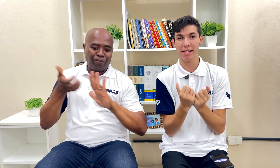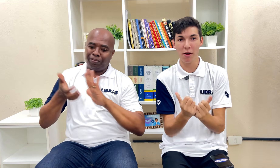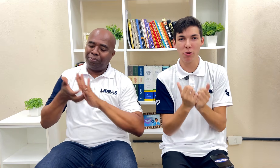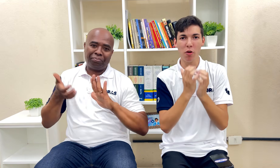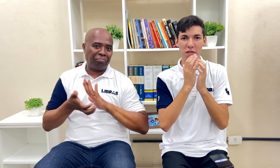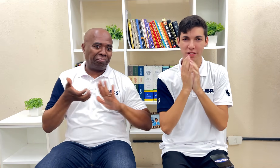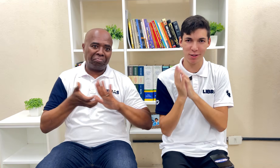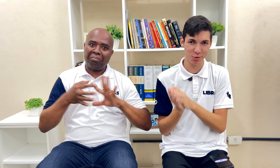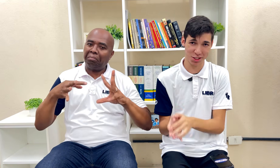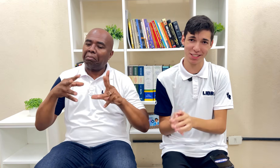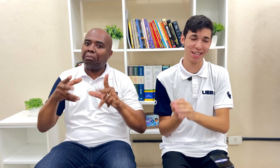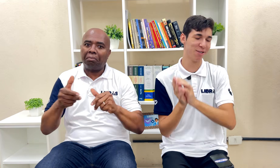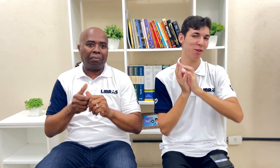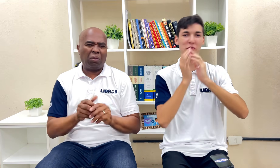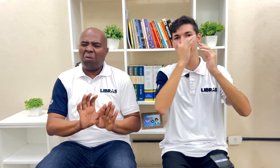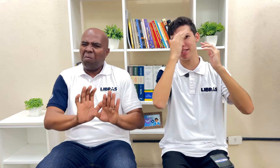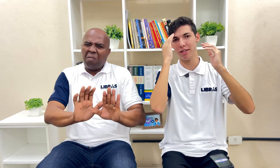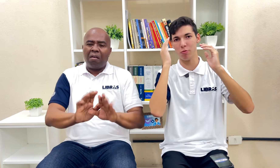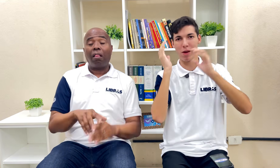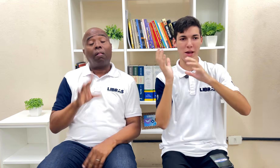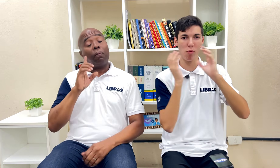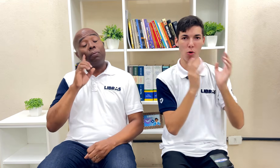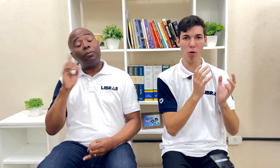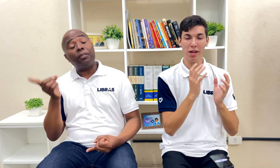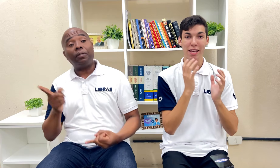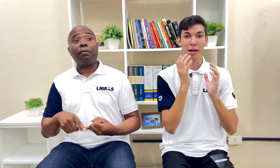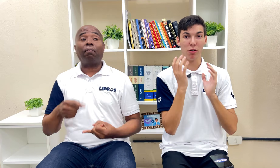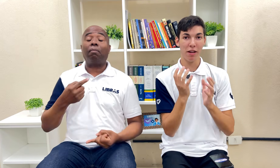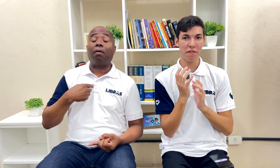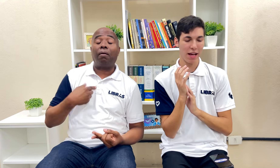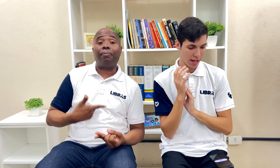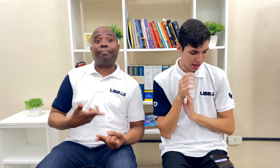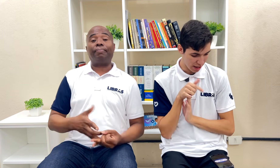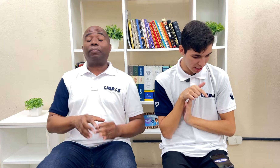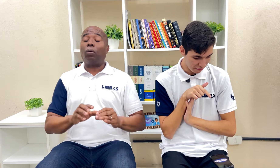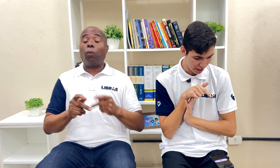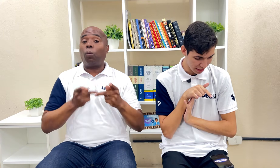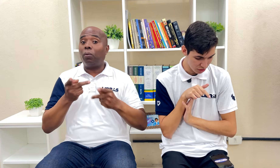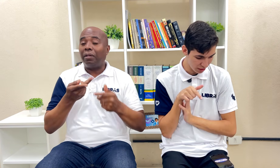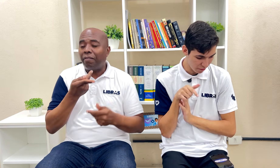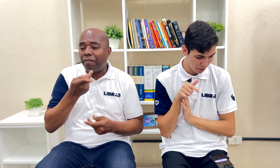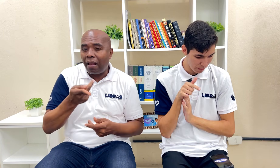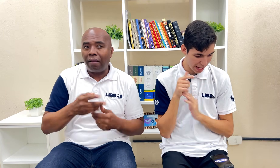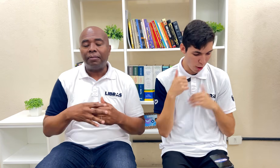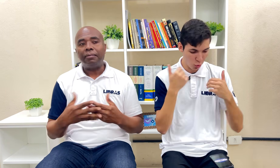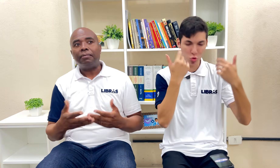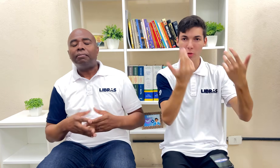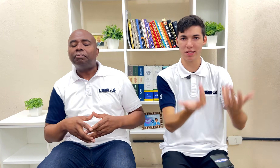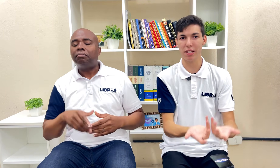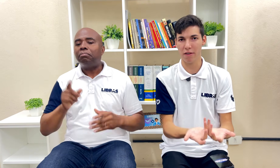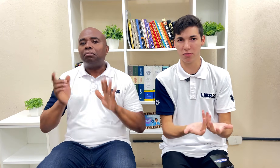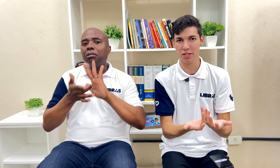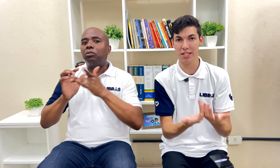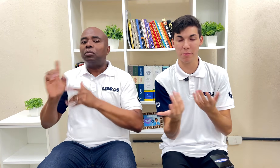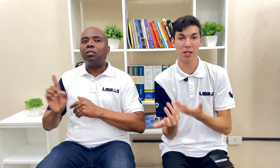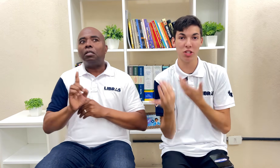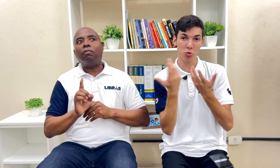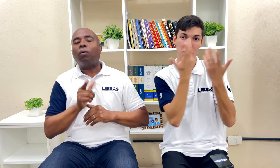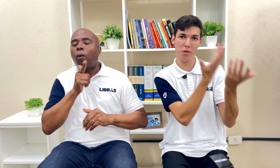Então eu não fiz certo dia, eu não fiz o E, o O. Quando ele fala que Jesus andava numa praia e alguns homens que lavavam suas redes, é porque Jesus viu